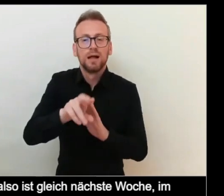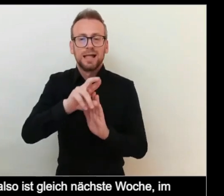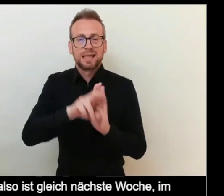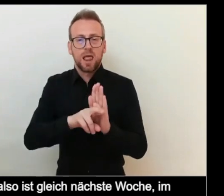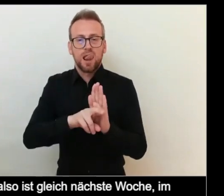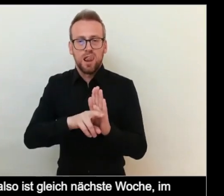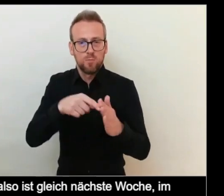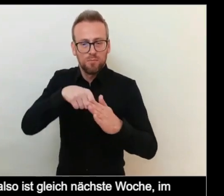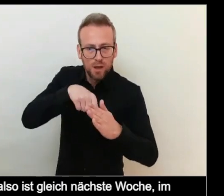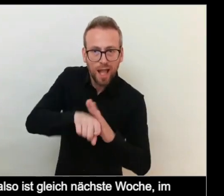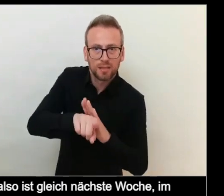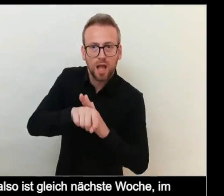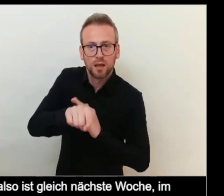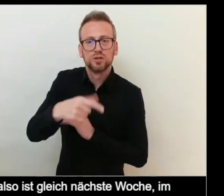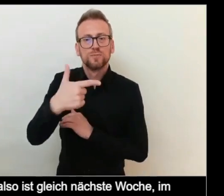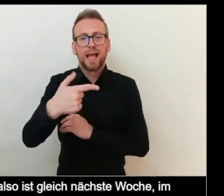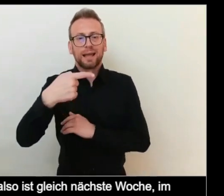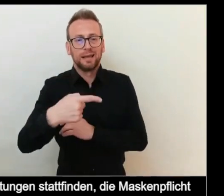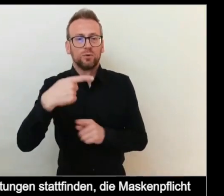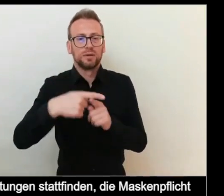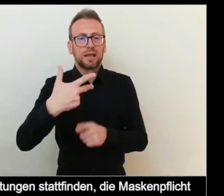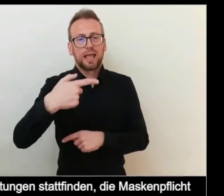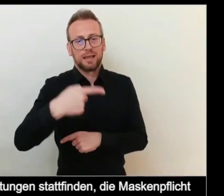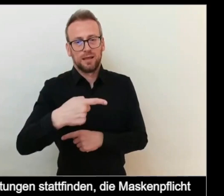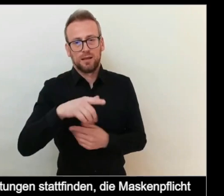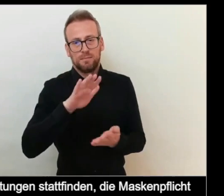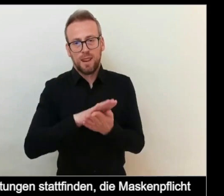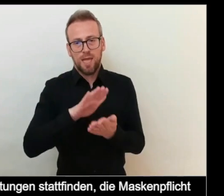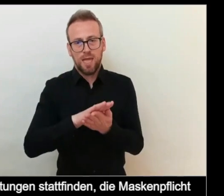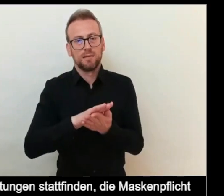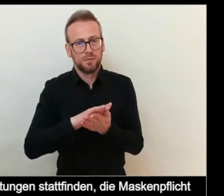im bisherigen Umfang regelmäßig getestet